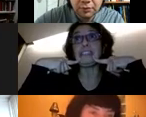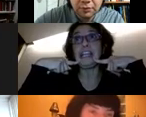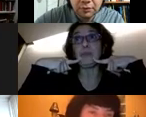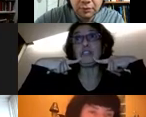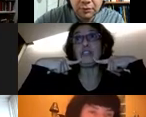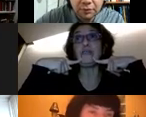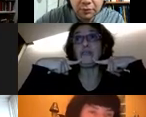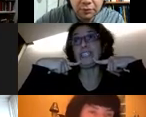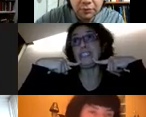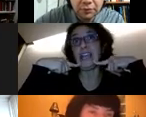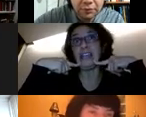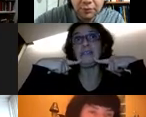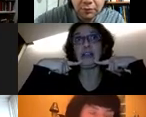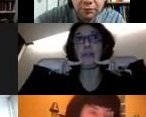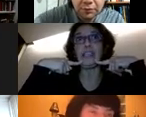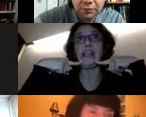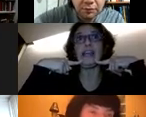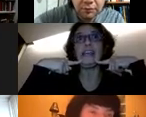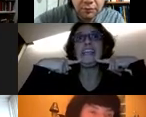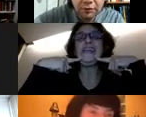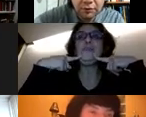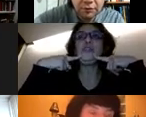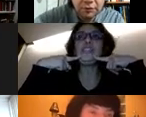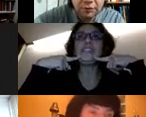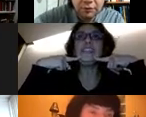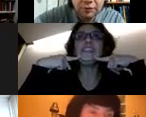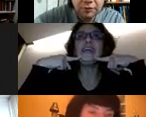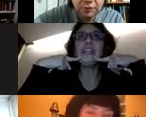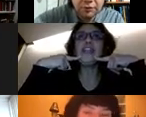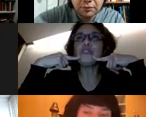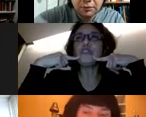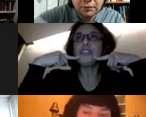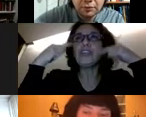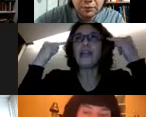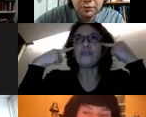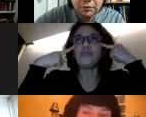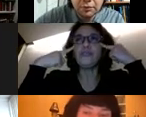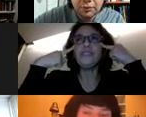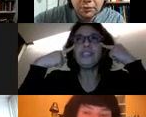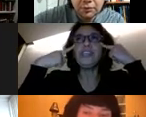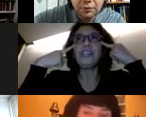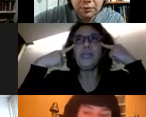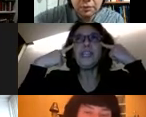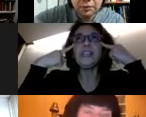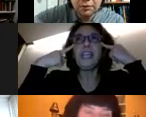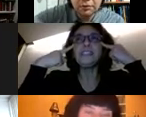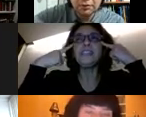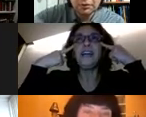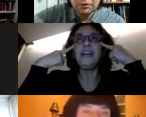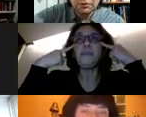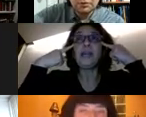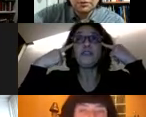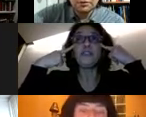para poder hacer la expresión facial acompañada, pero interesante también es los ojos cerrados, ¿no? Que también